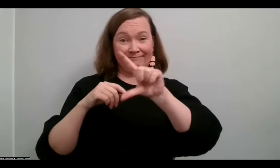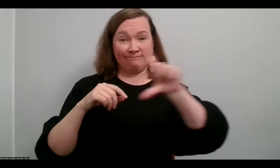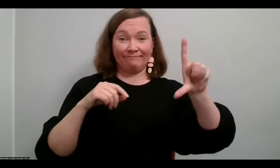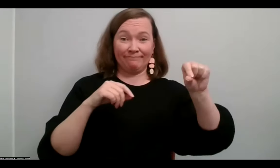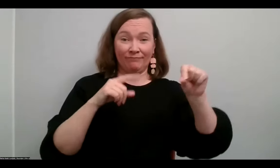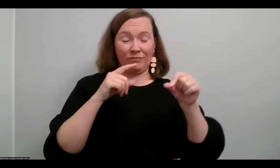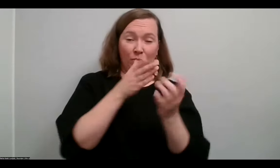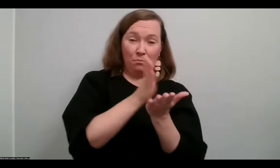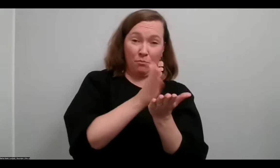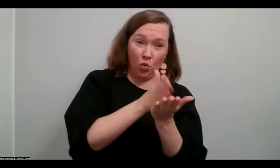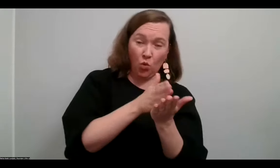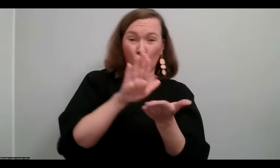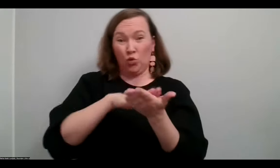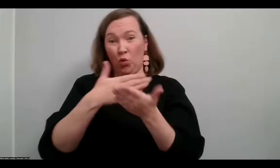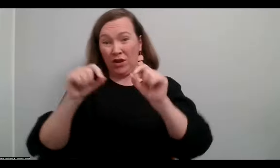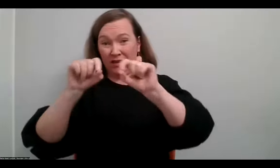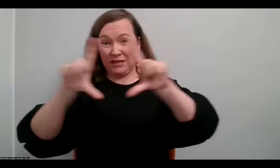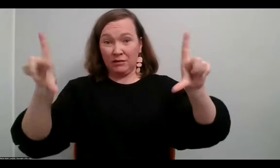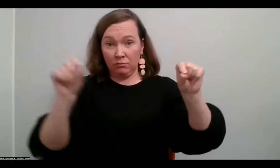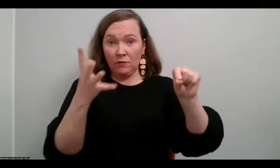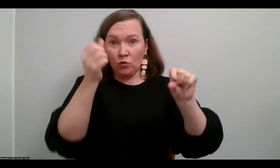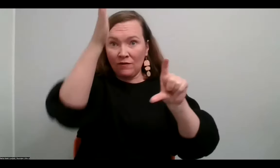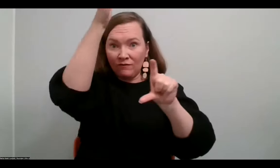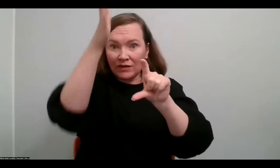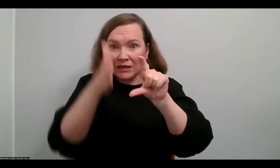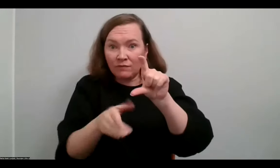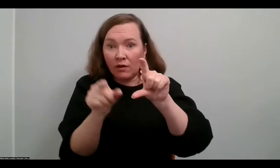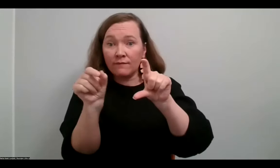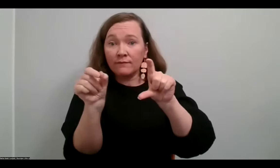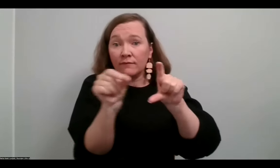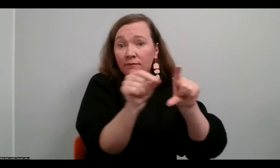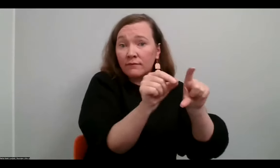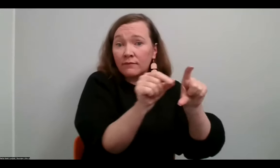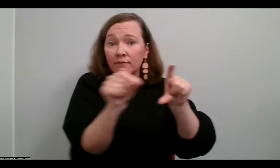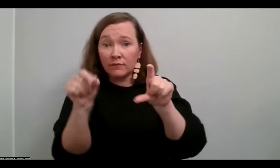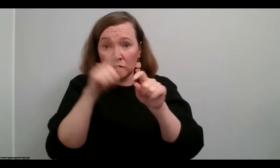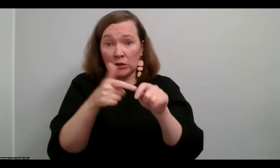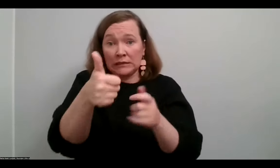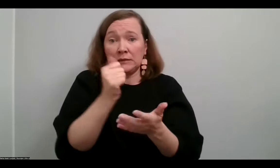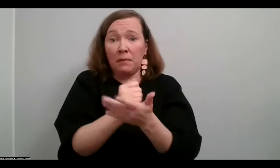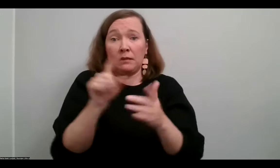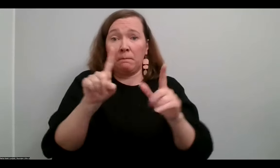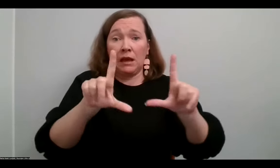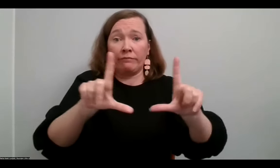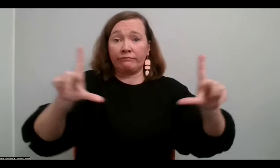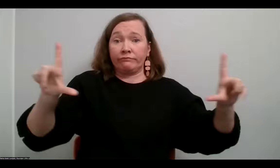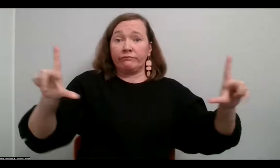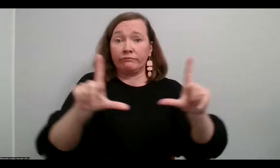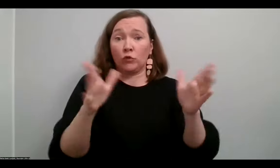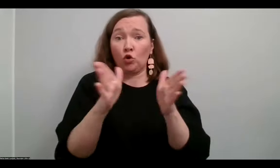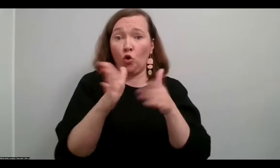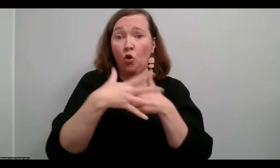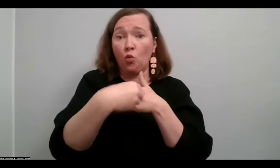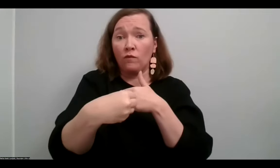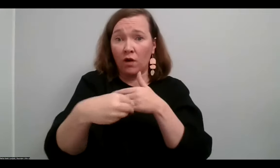tietokoneella, niin siellä on puhuja ja tulkki rinnakkain, niin siihen väliin tulee valikko, josta saatte